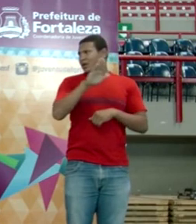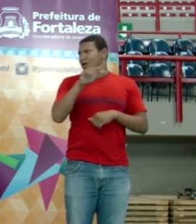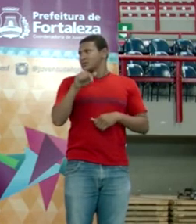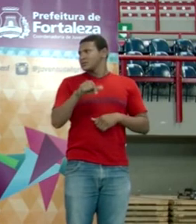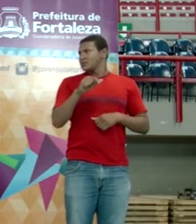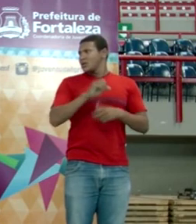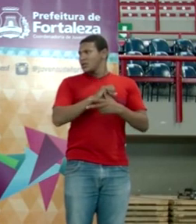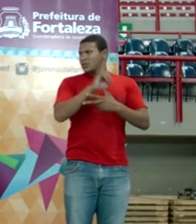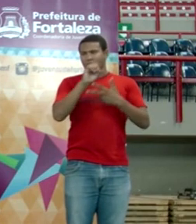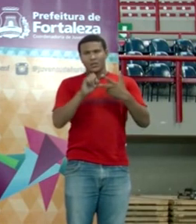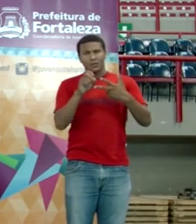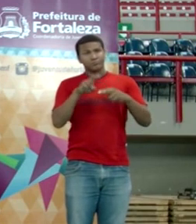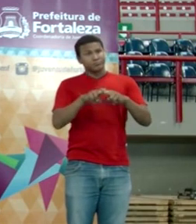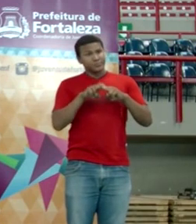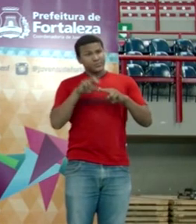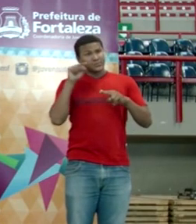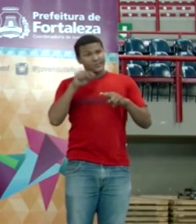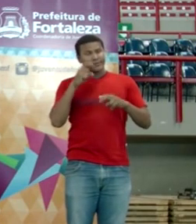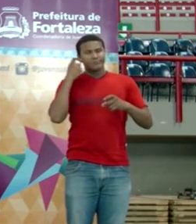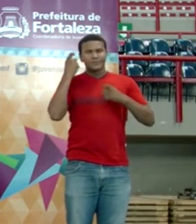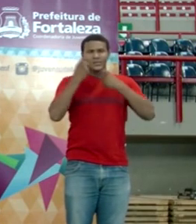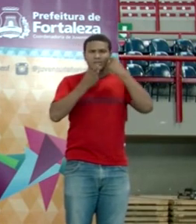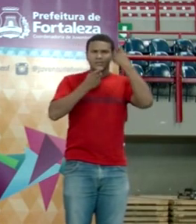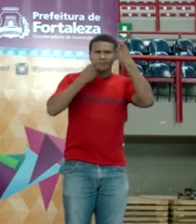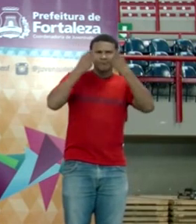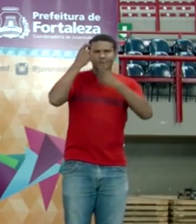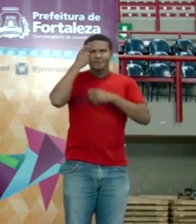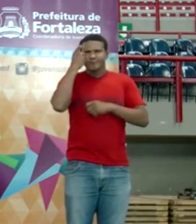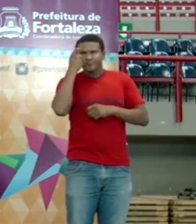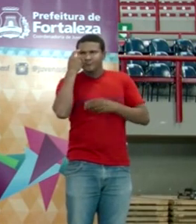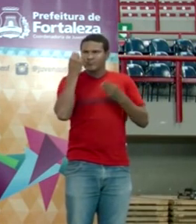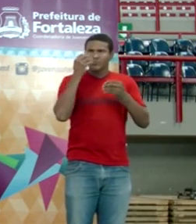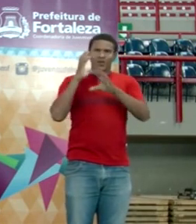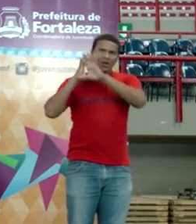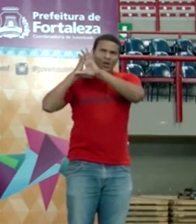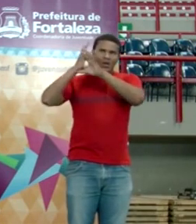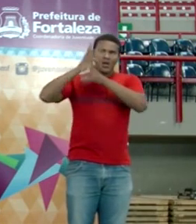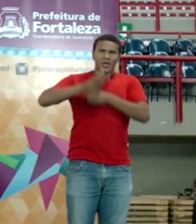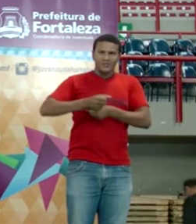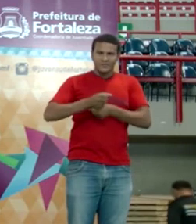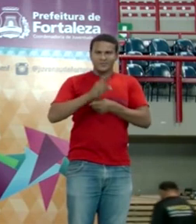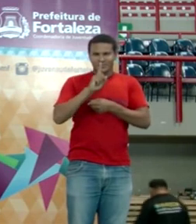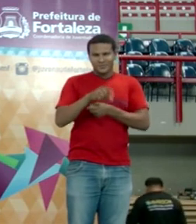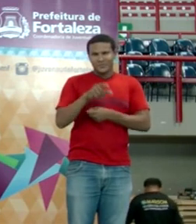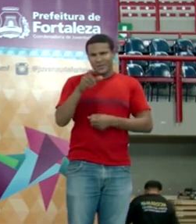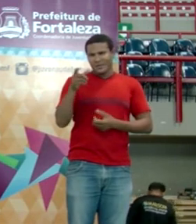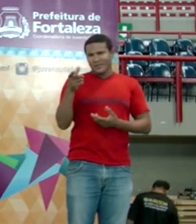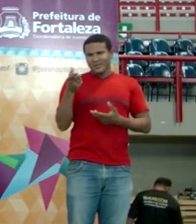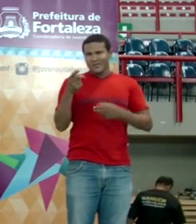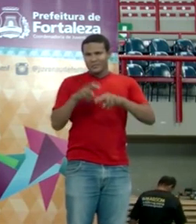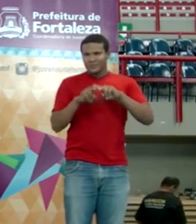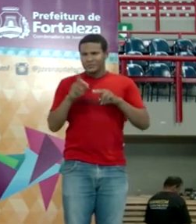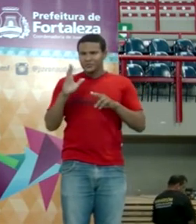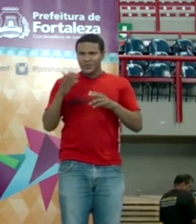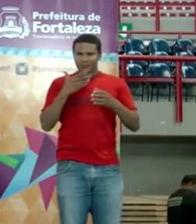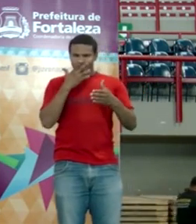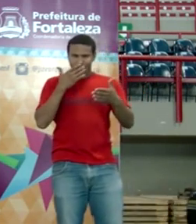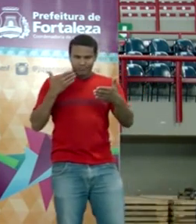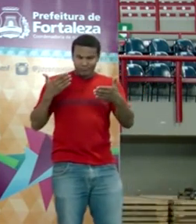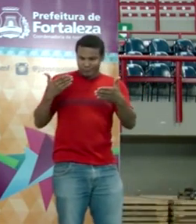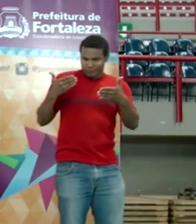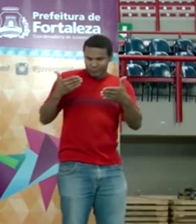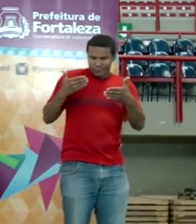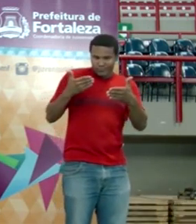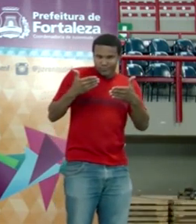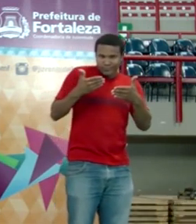Enem. Então essa nossa preocupação em fazer a nossa revisão final, que a gente já está, chegando